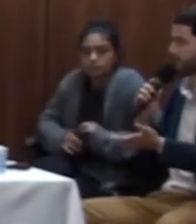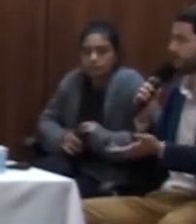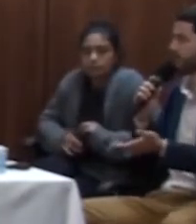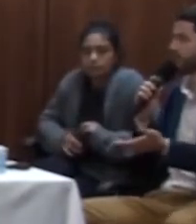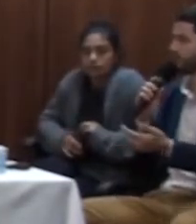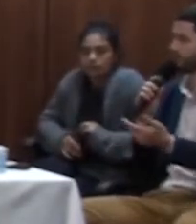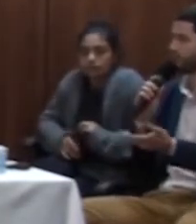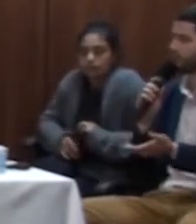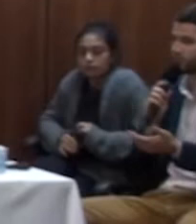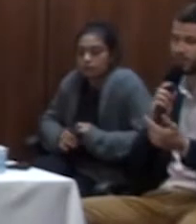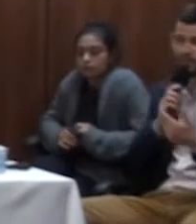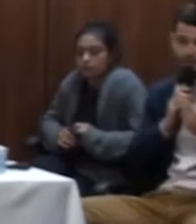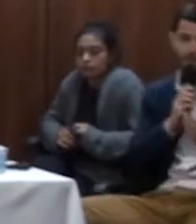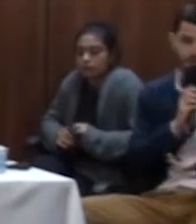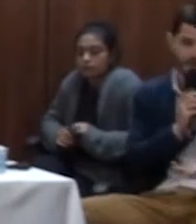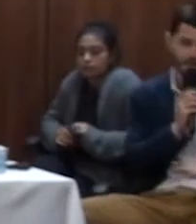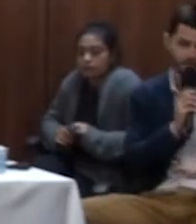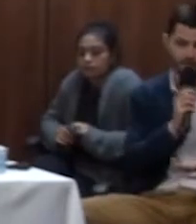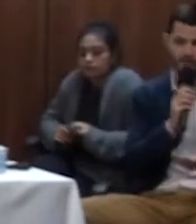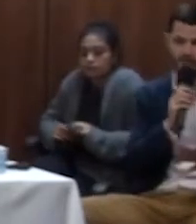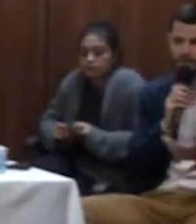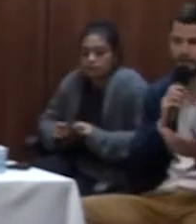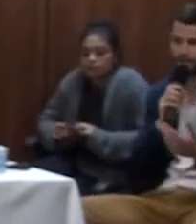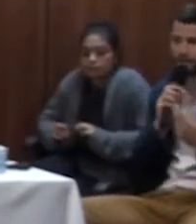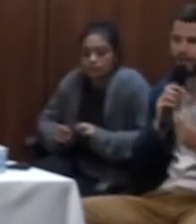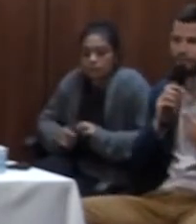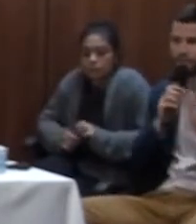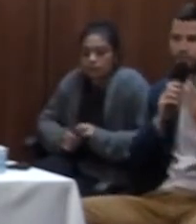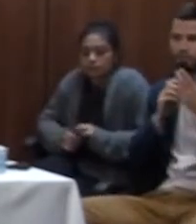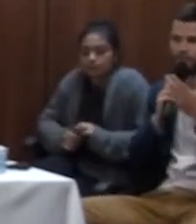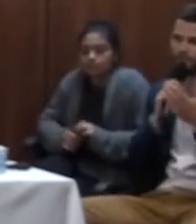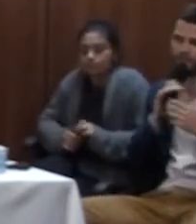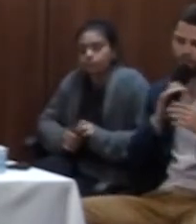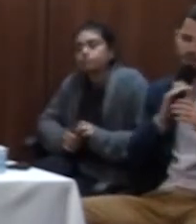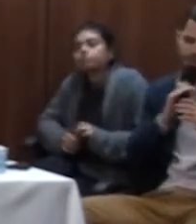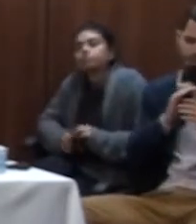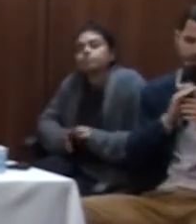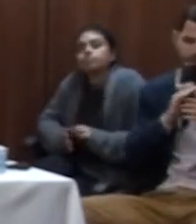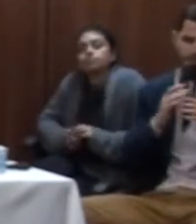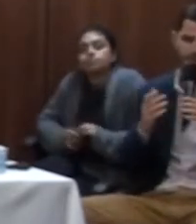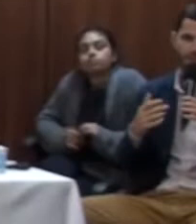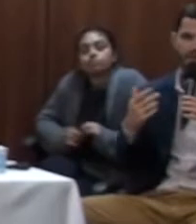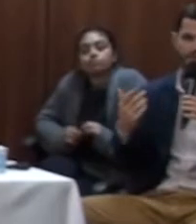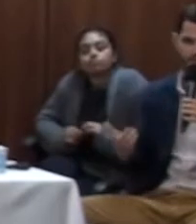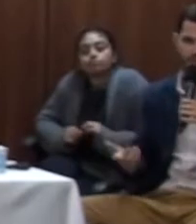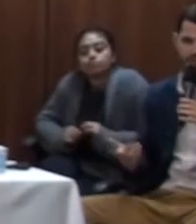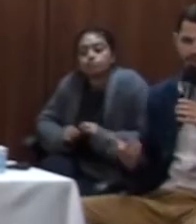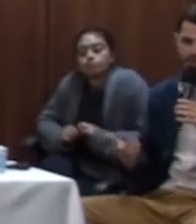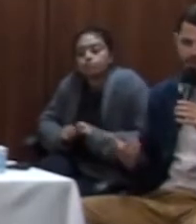processo transexualizador no âmbito do SUS fica com o Estado, né? Então, que assume essa função